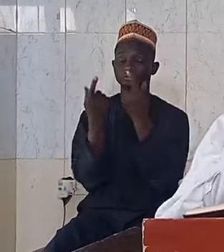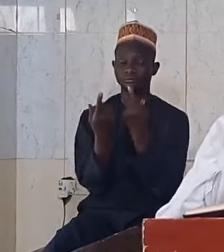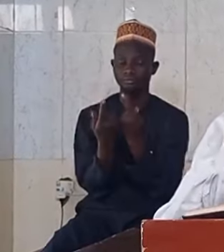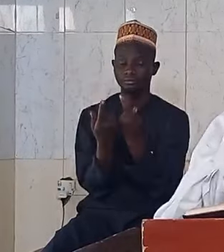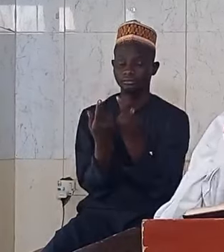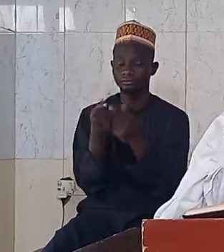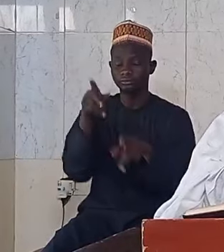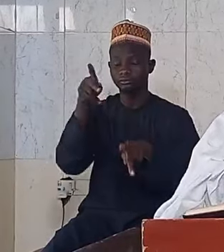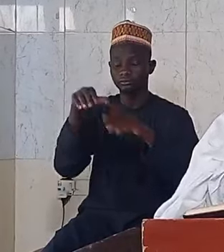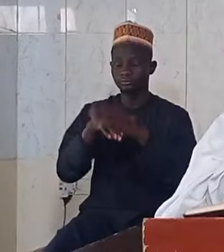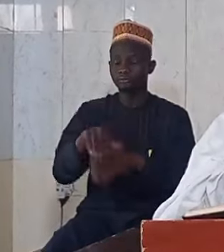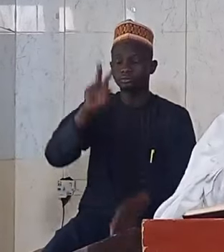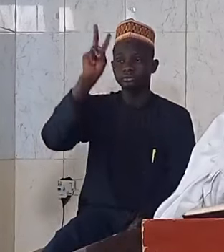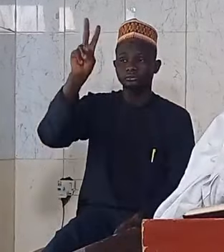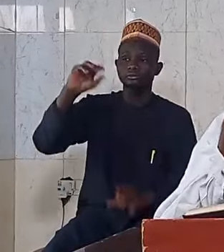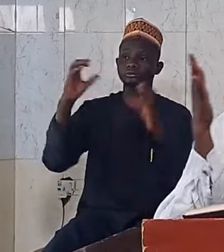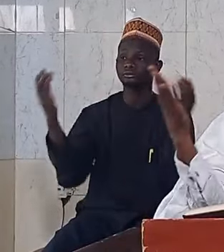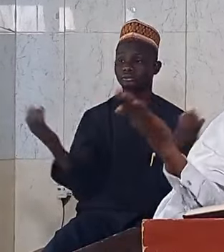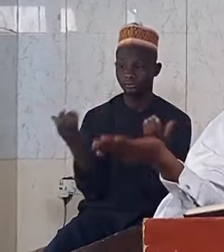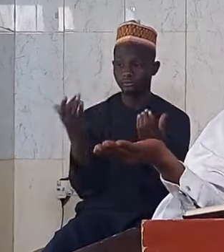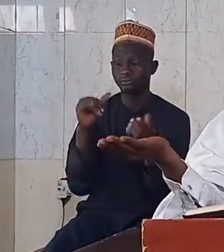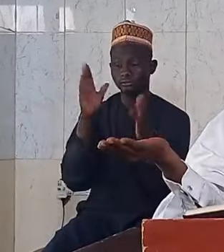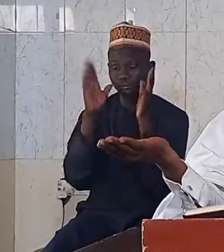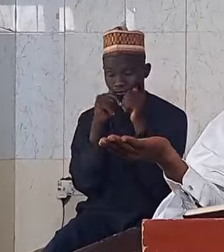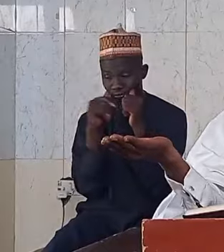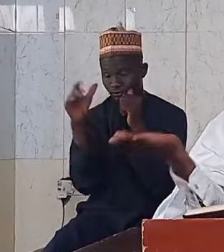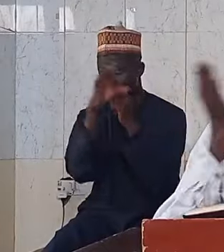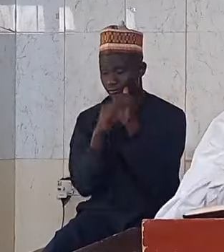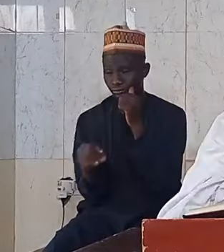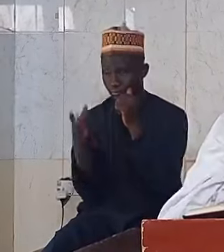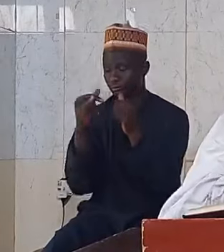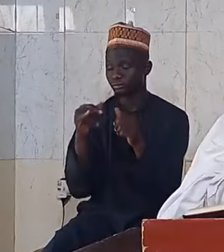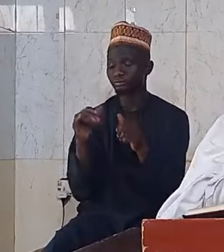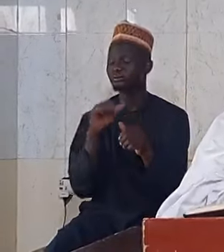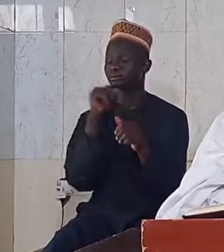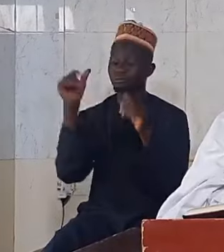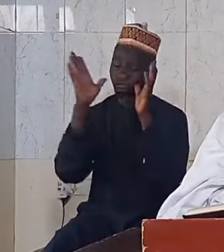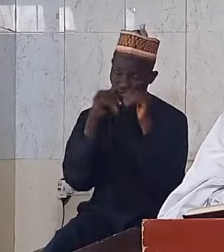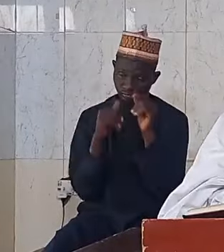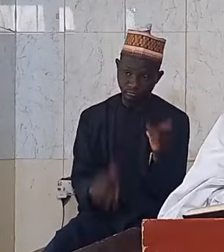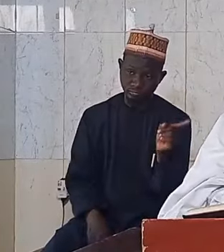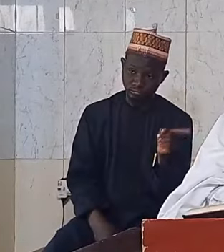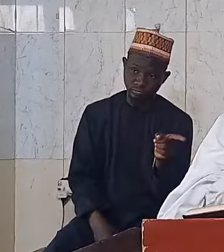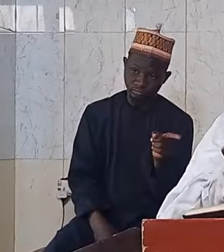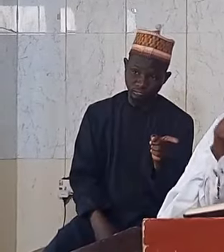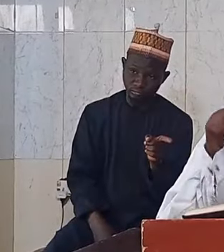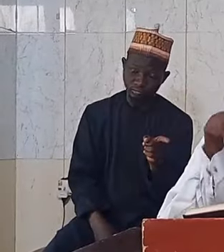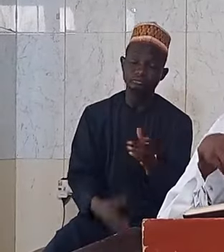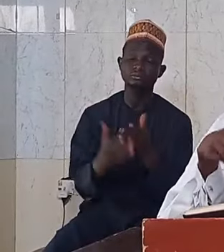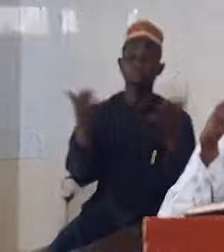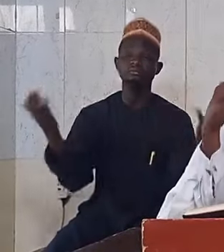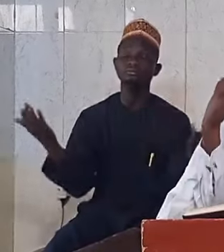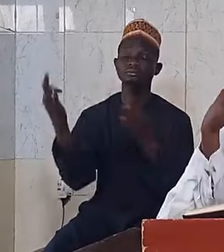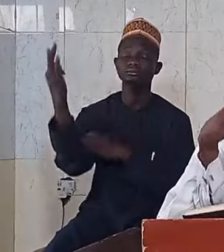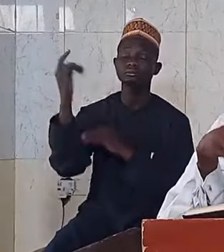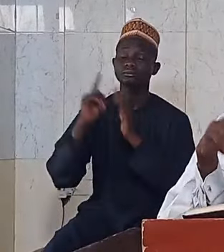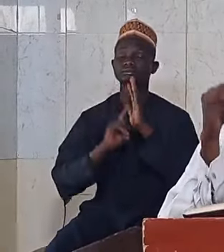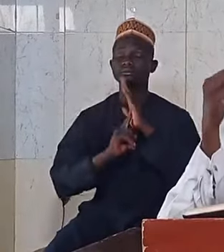متاني جدا بيو دما أكوي مؤمني أكوي كما كافري ننزا أبينا